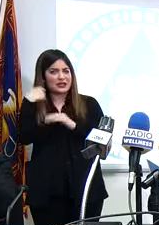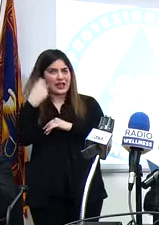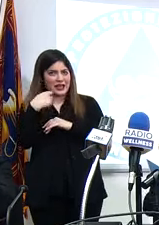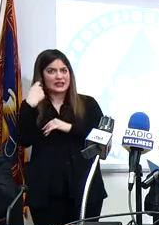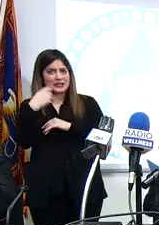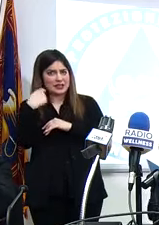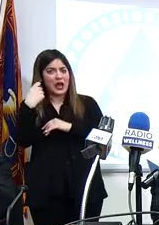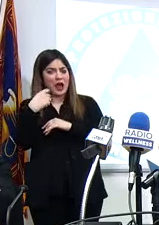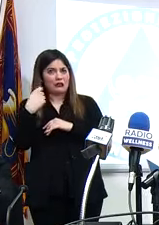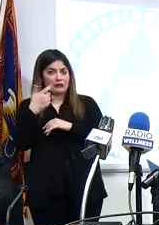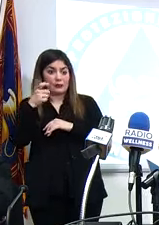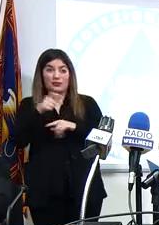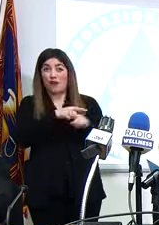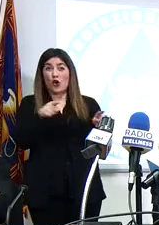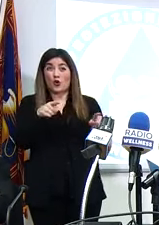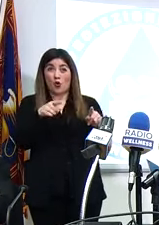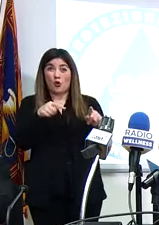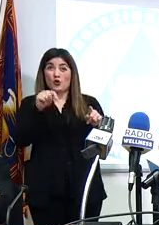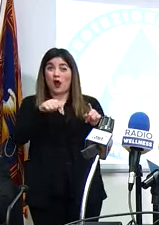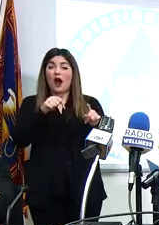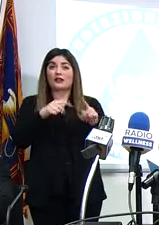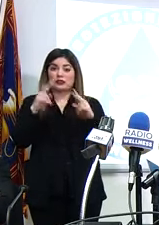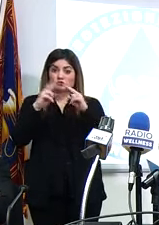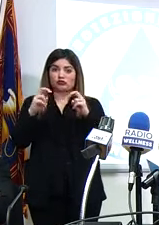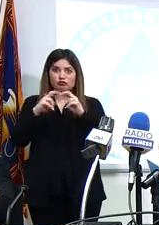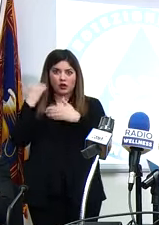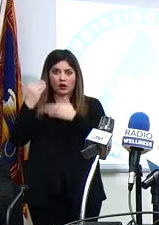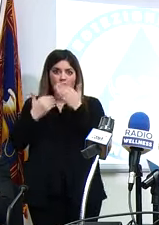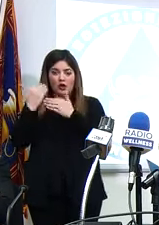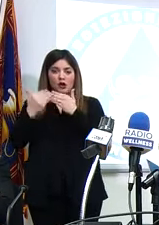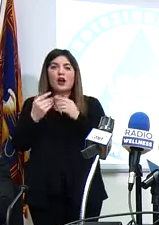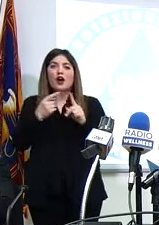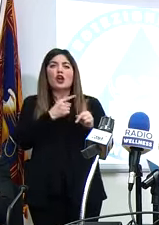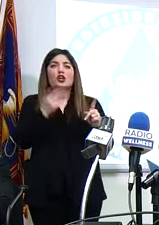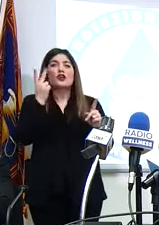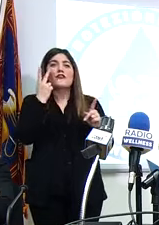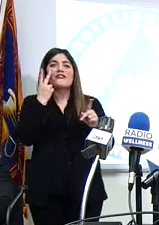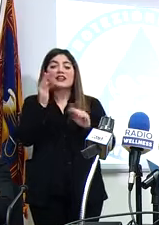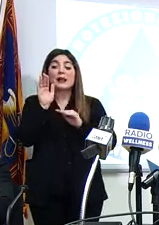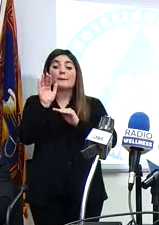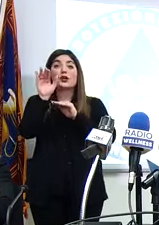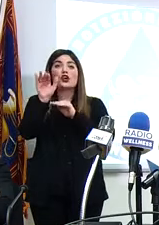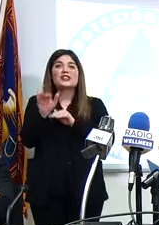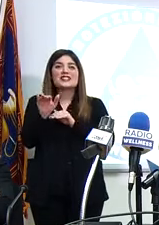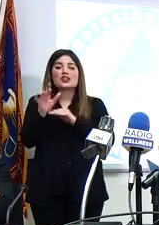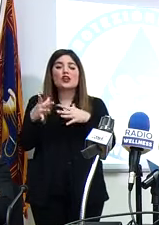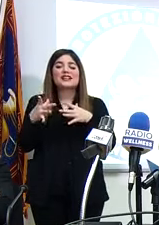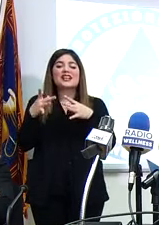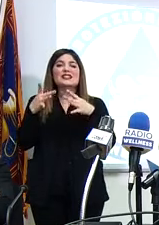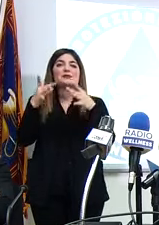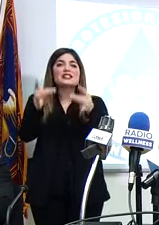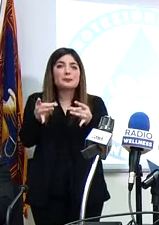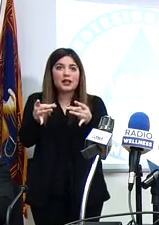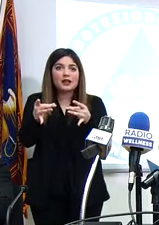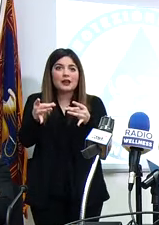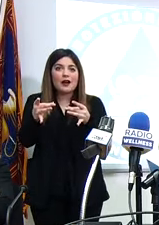stanno aumentando la casistica, a vedere anche la protezione sulla trasmissibilità, quindi se protegge